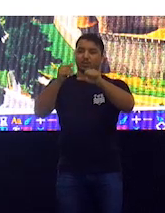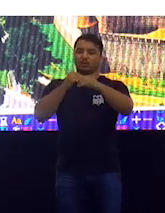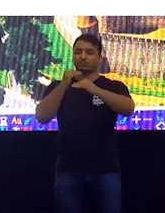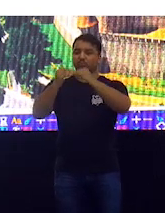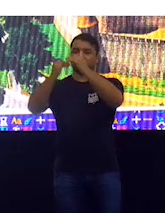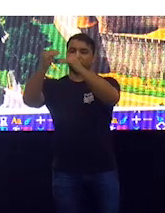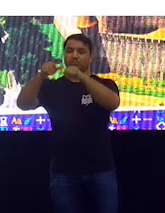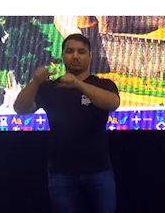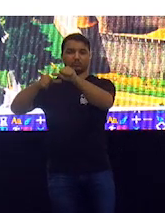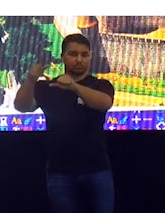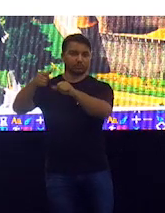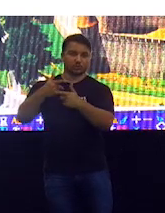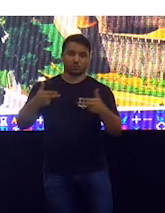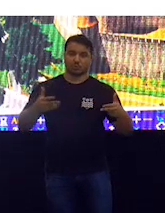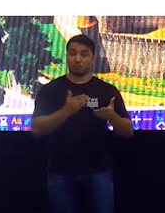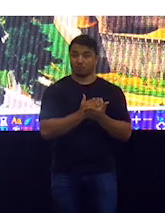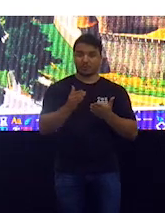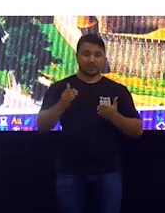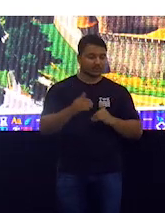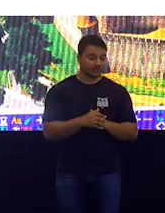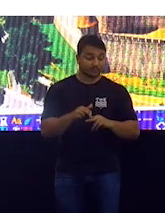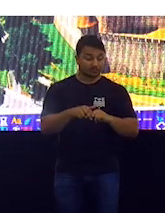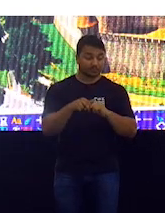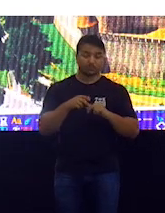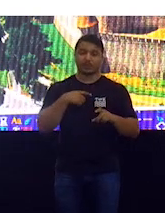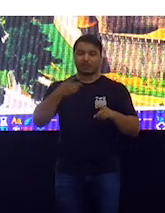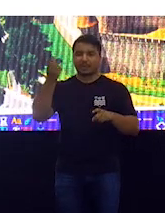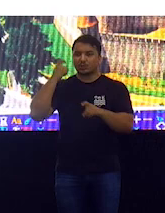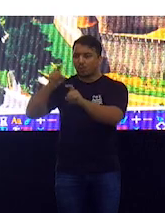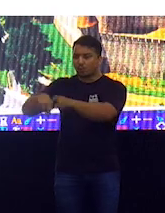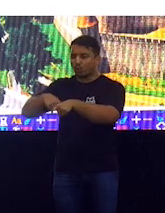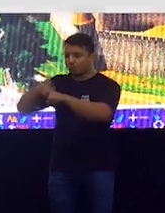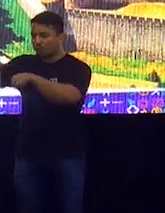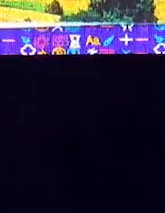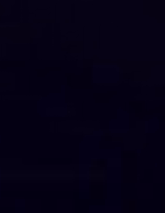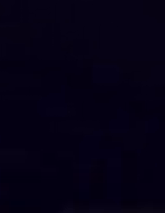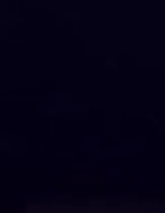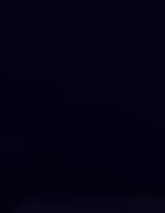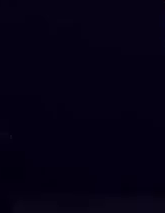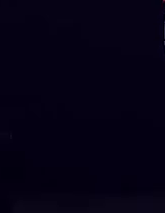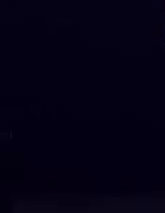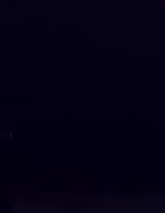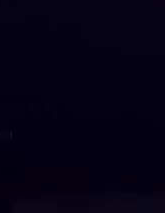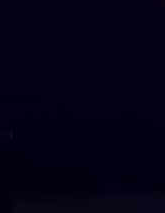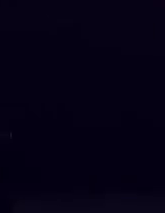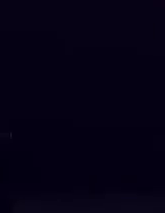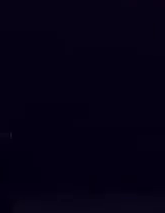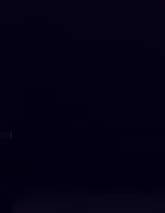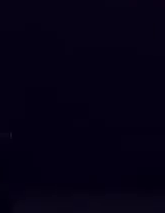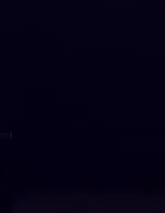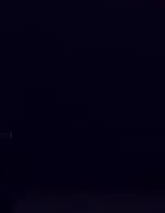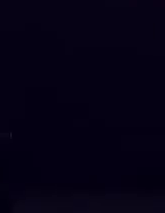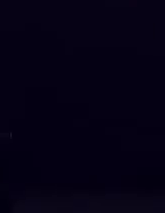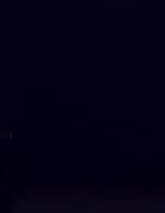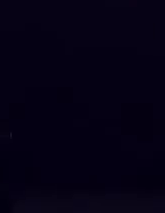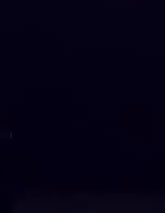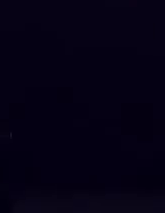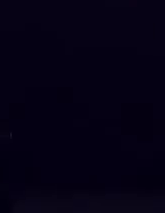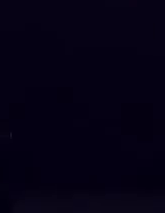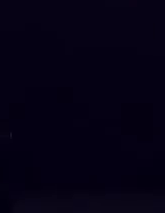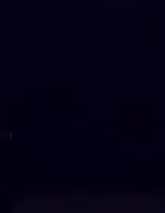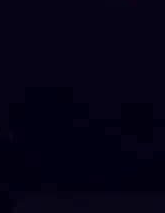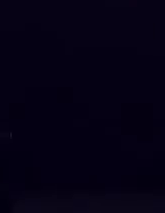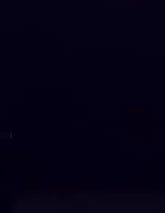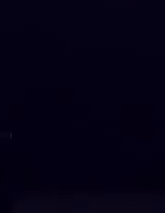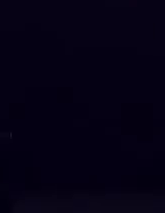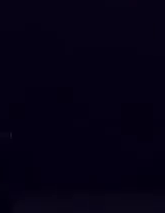quero que vocês percebam? Que aquele ambiente rural e feudal vai deixando de existir. E vai existir um ambiente cada vez mais